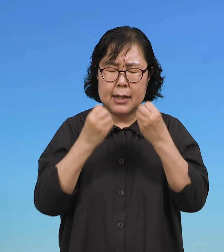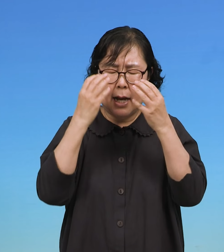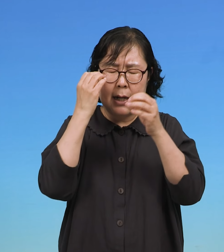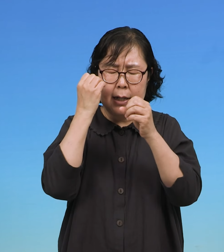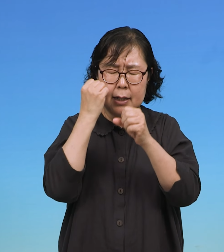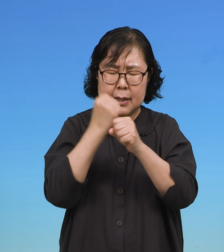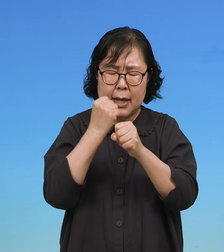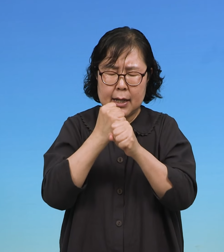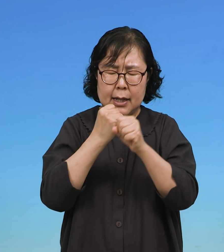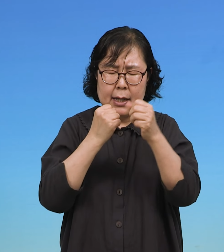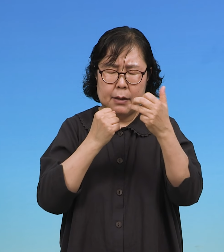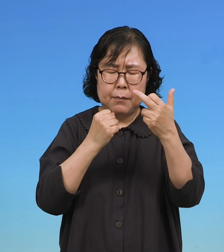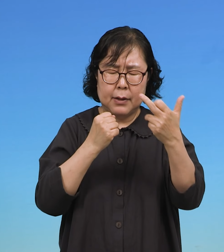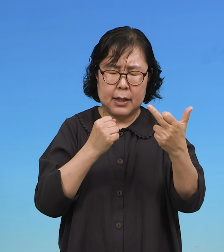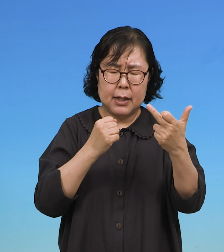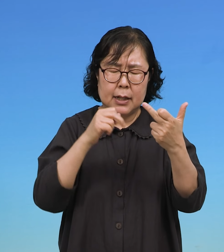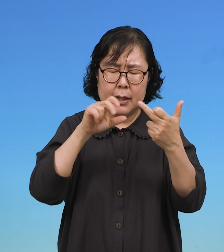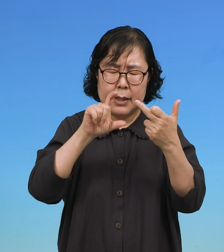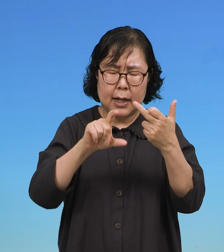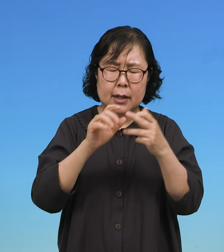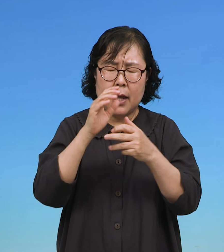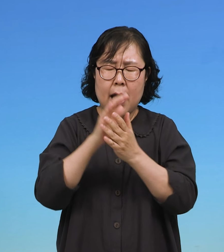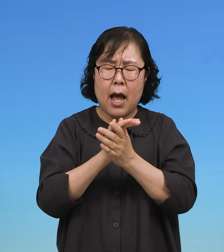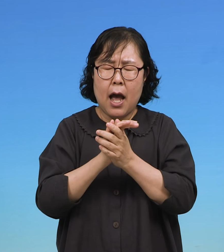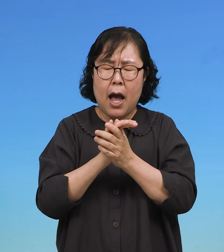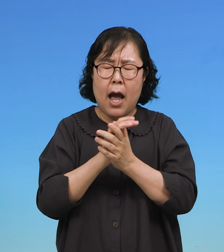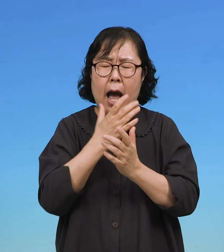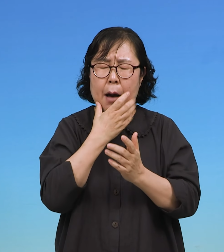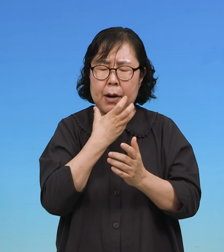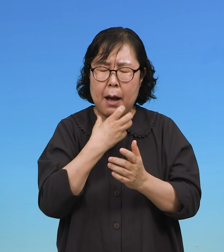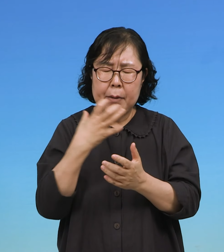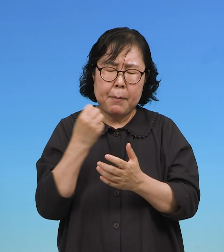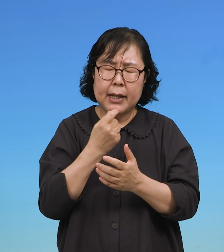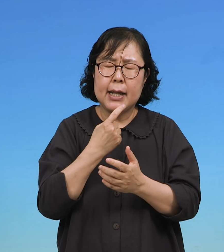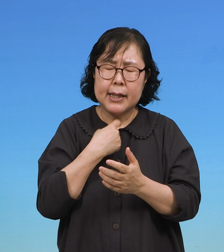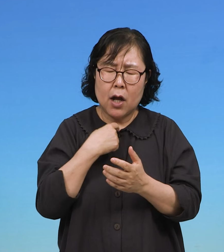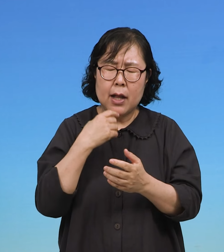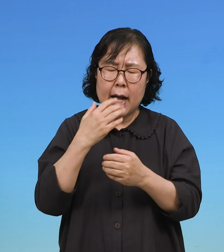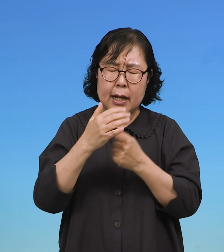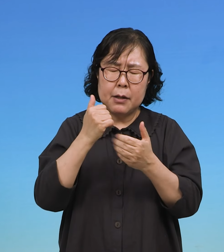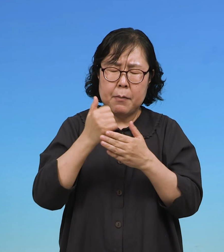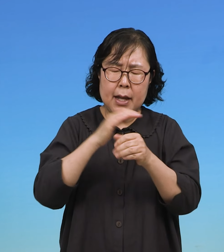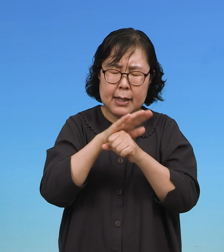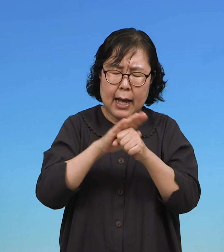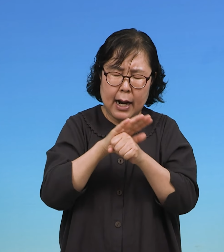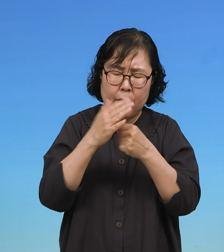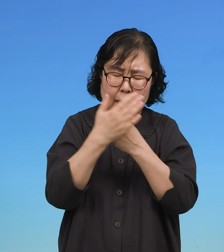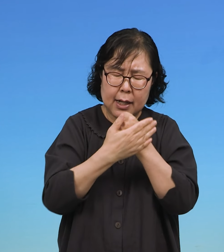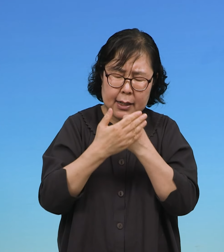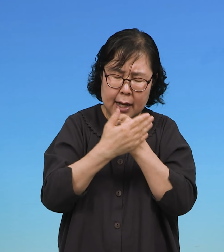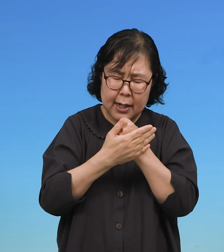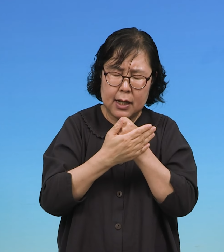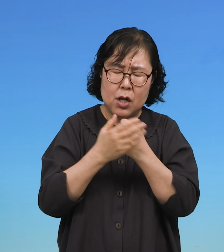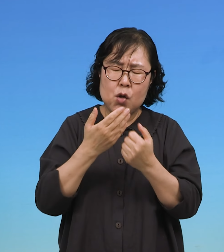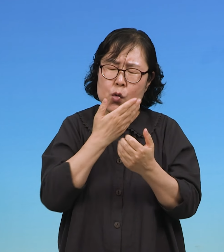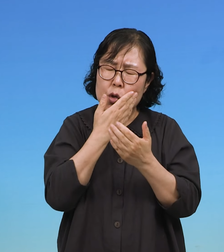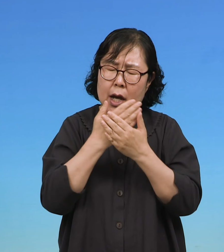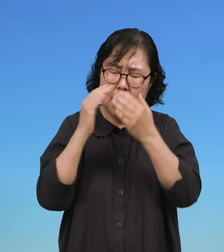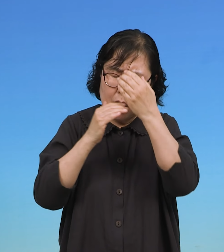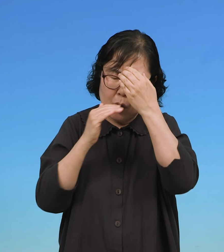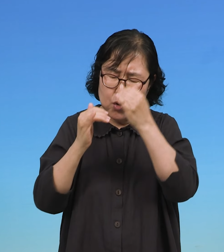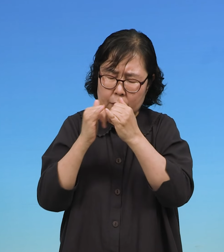창세기 17장에서의 아브라함이 누렸던 하나님의 사랑과 호의와 환대, 우리 귀한 성도님들에게도